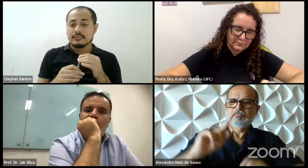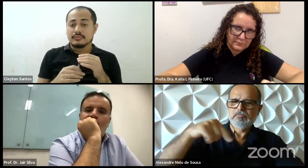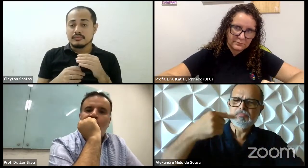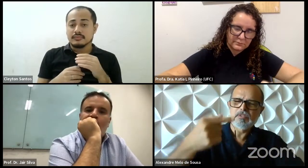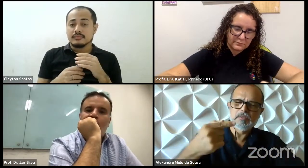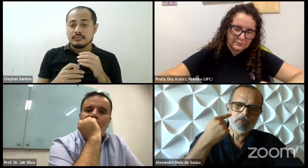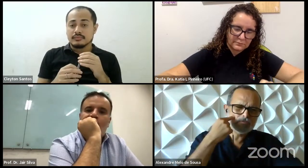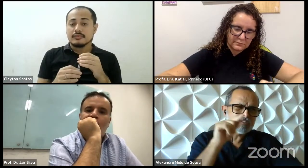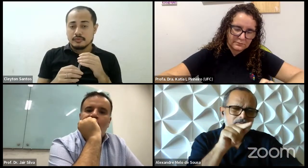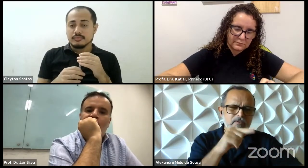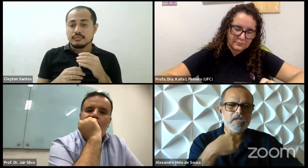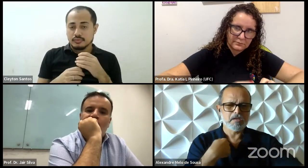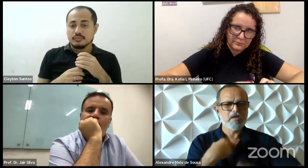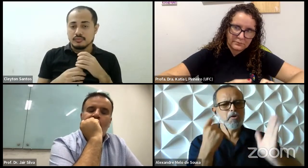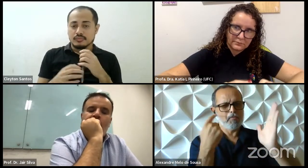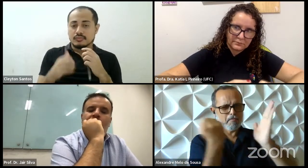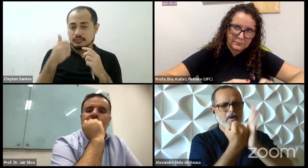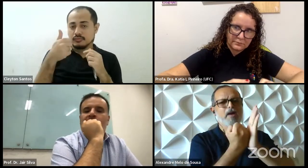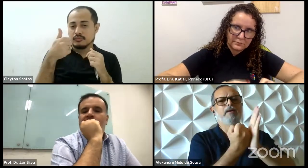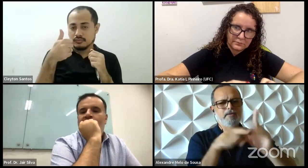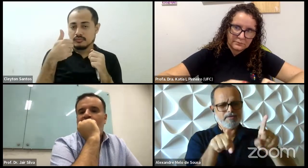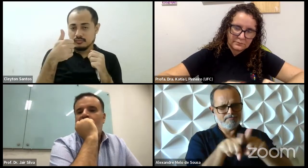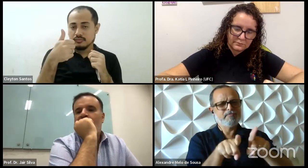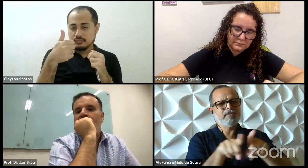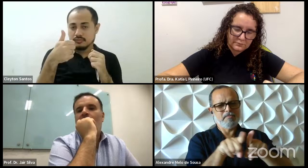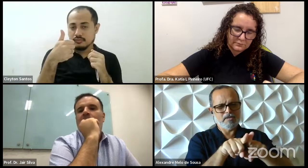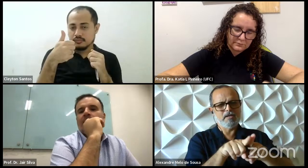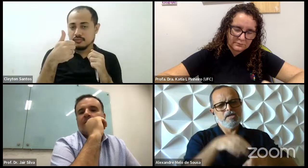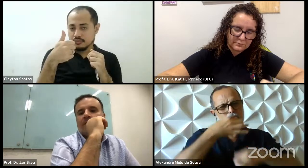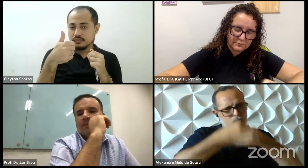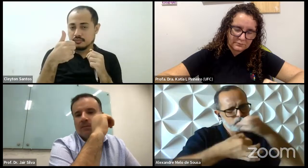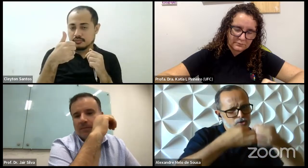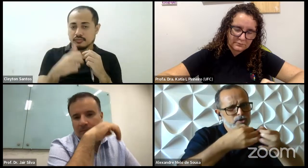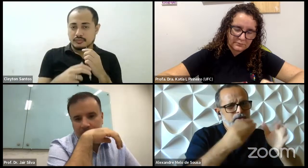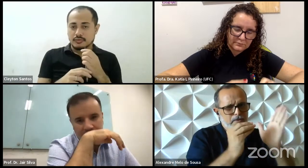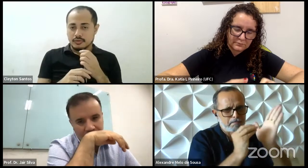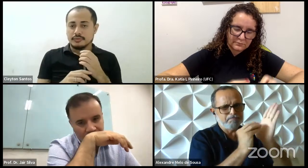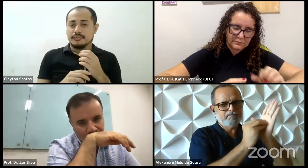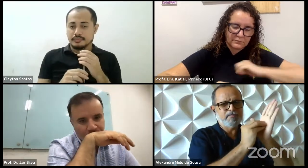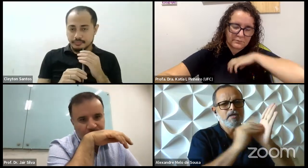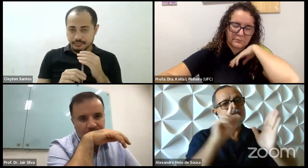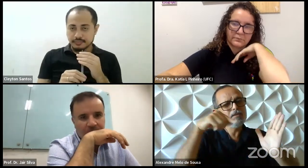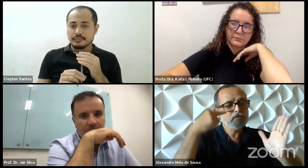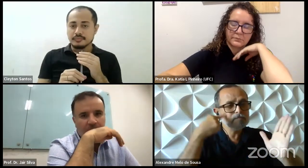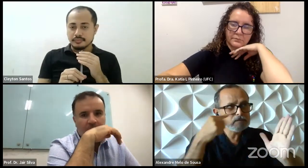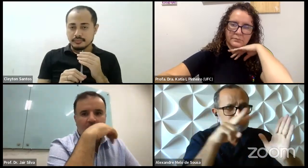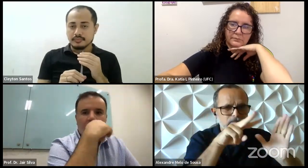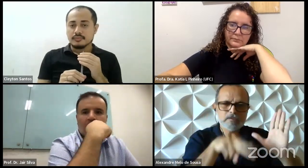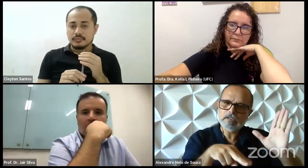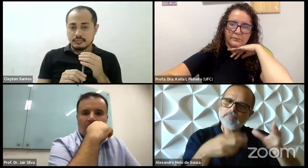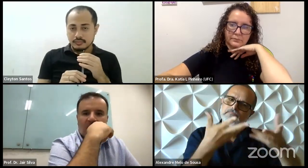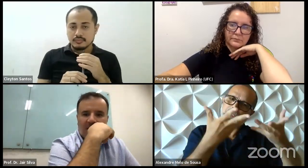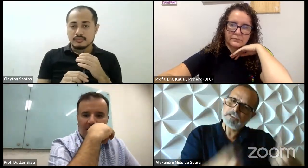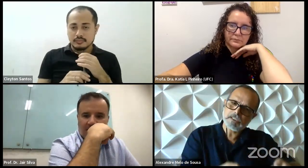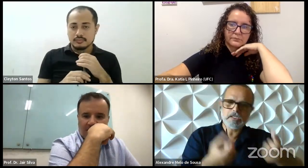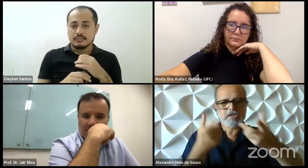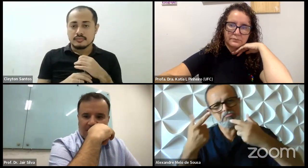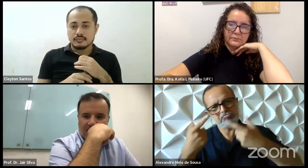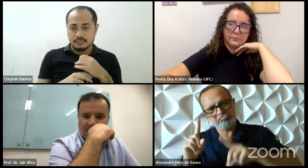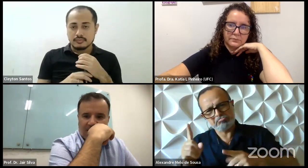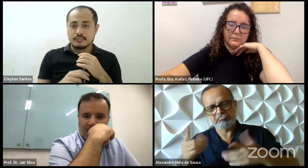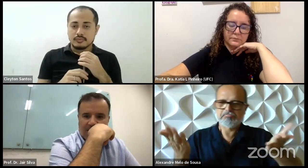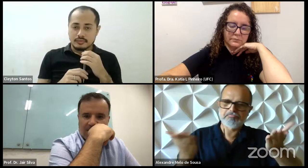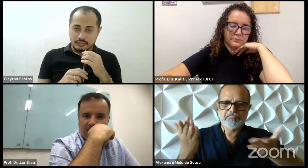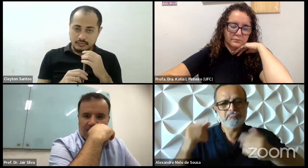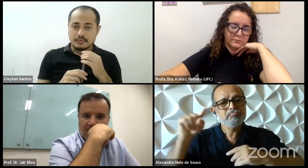Realmente precisa ter alguma alteração, ter uma mudada. colocar suas